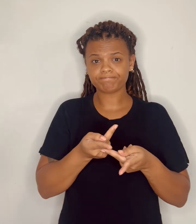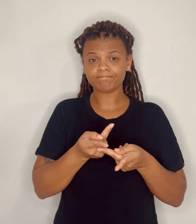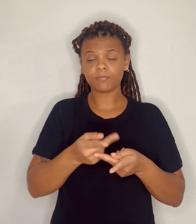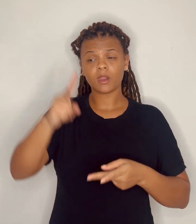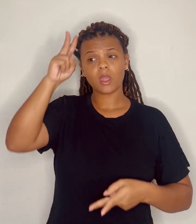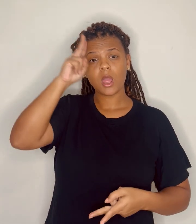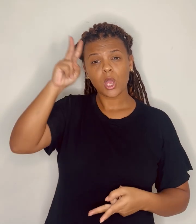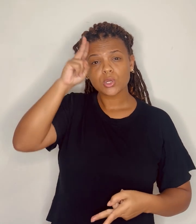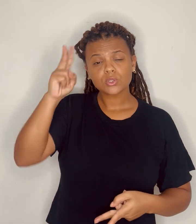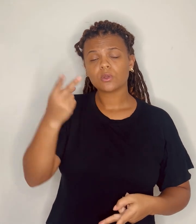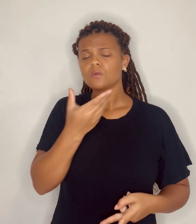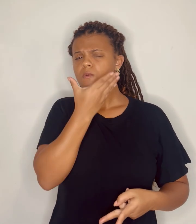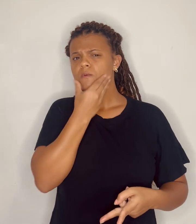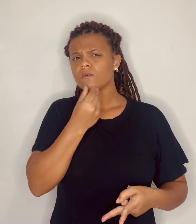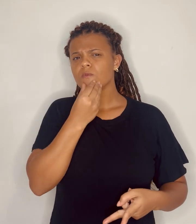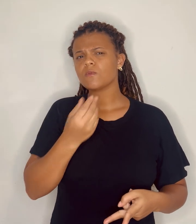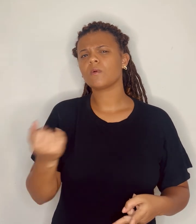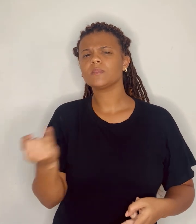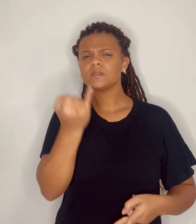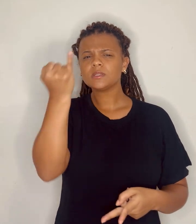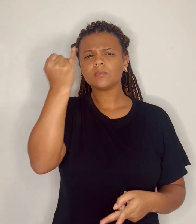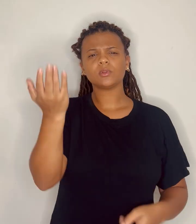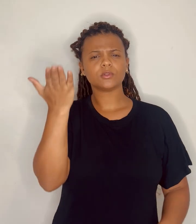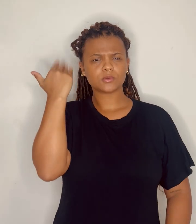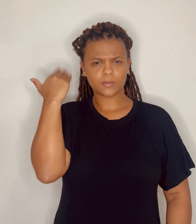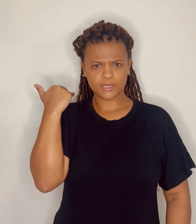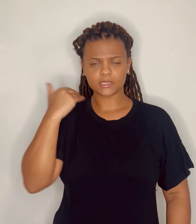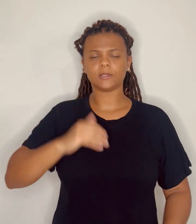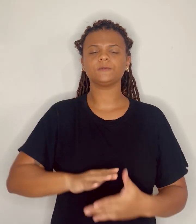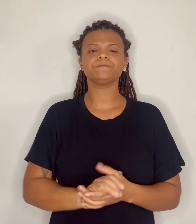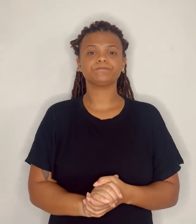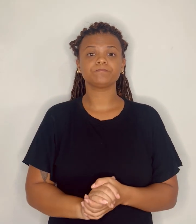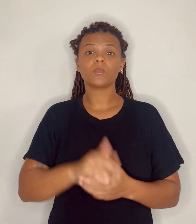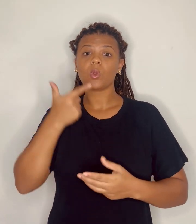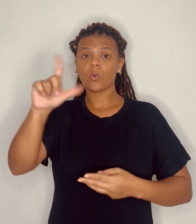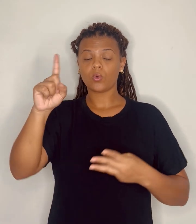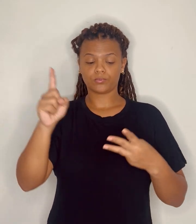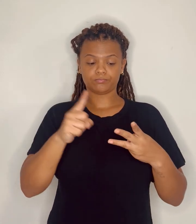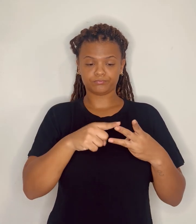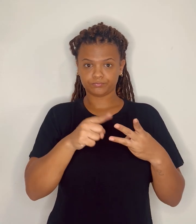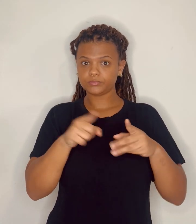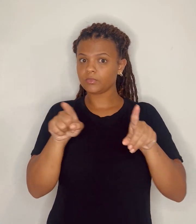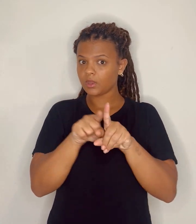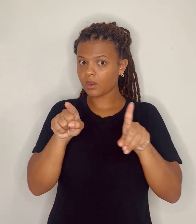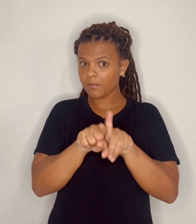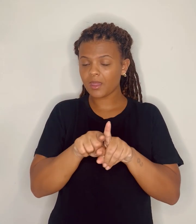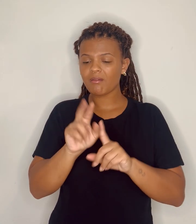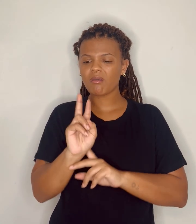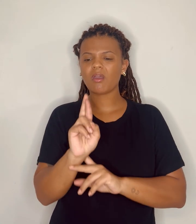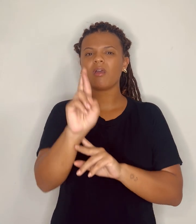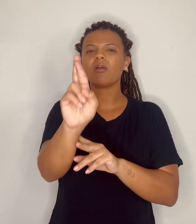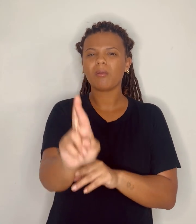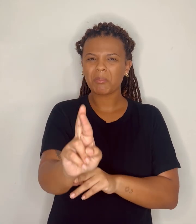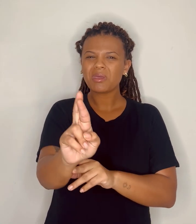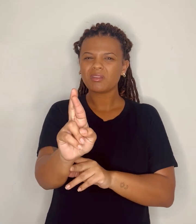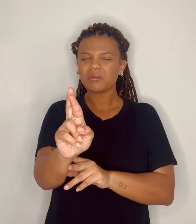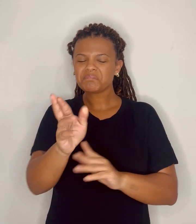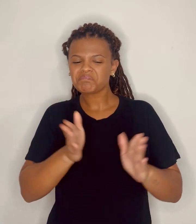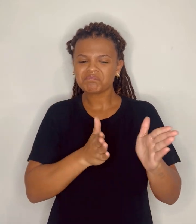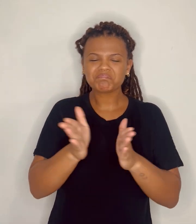história dos grandes homens negros do passado. Um outro aspecto do projeto também é a representação enviesada. Então, muitas